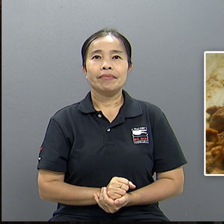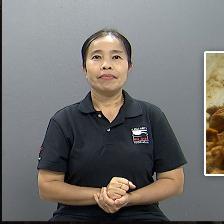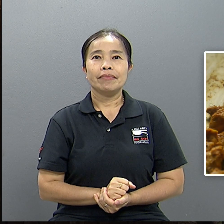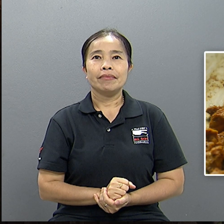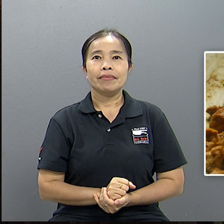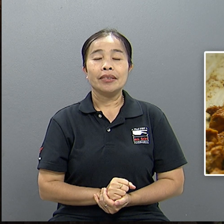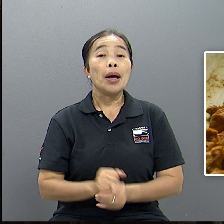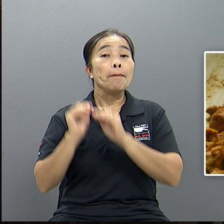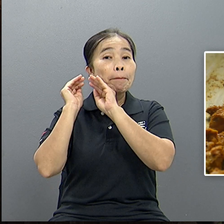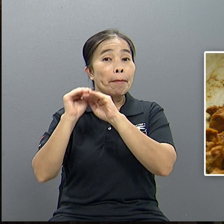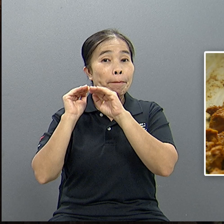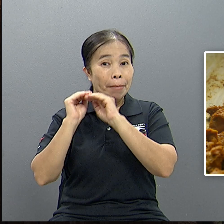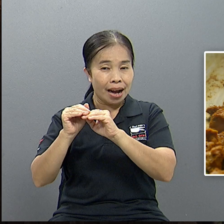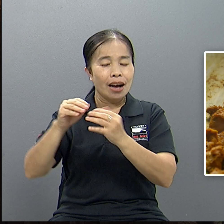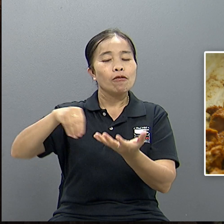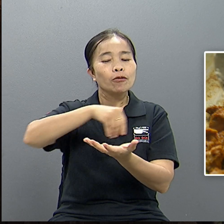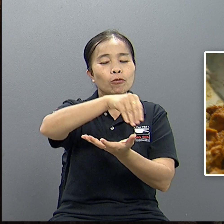ใส่หัวกะทิหน่อย